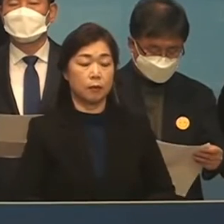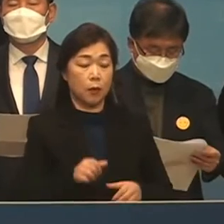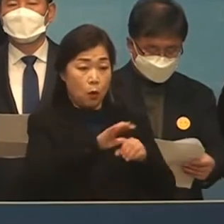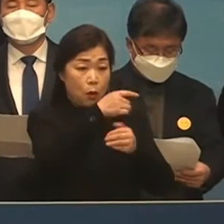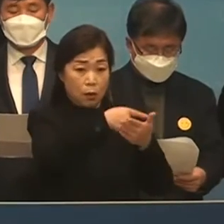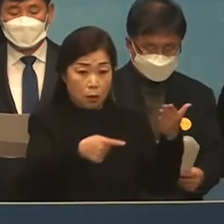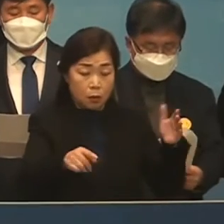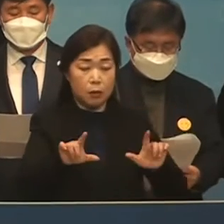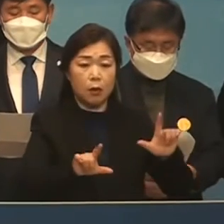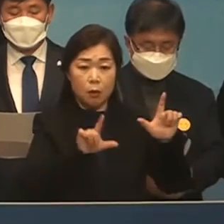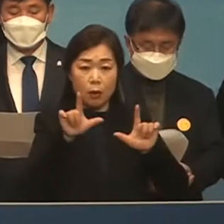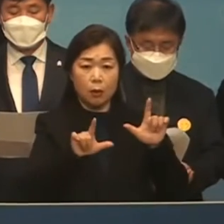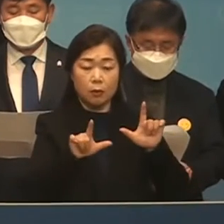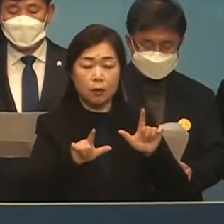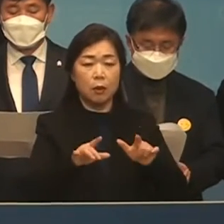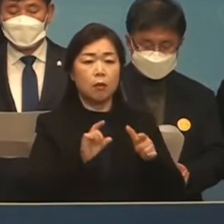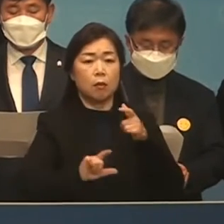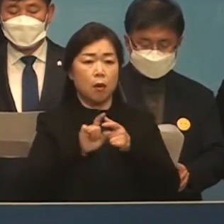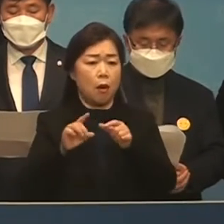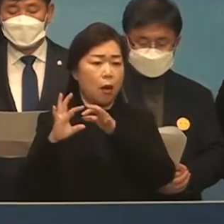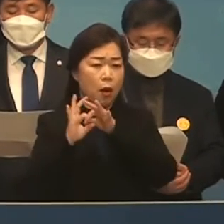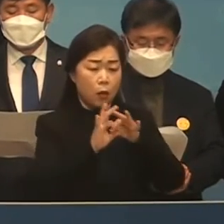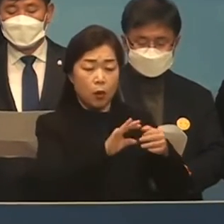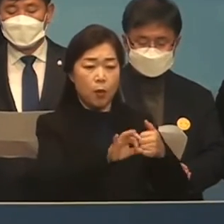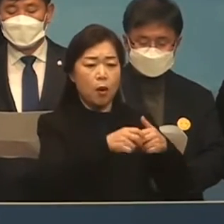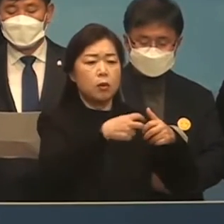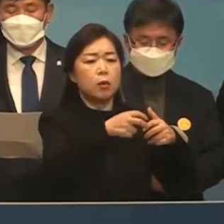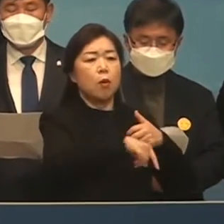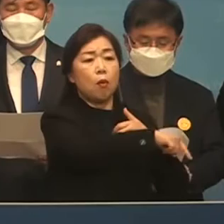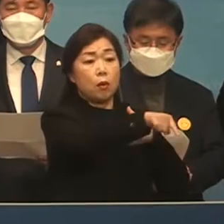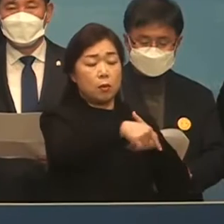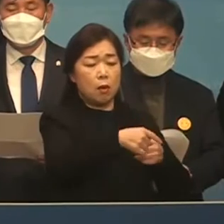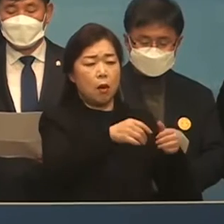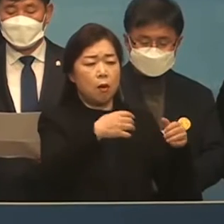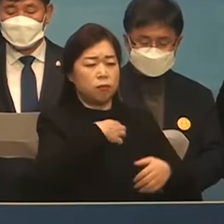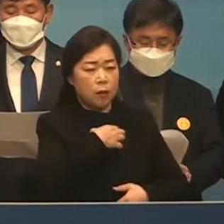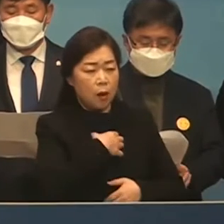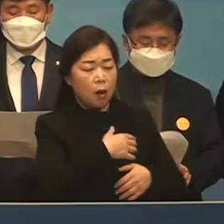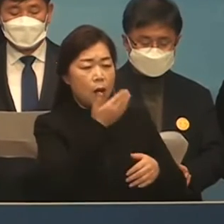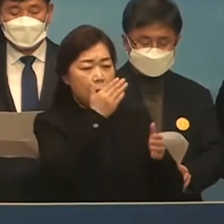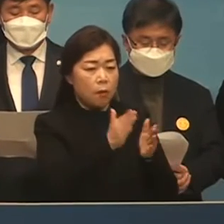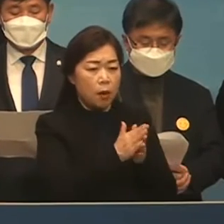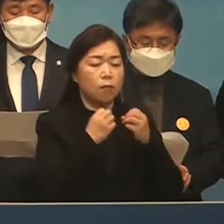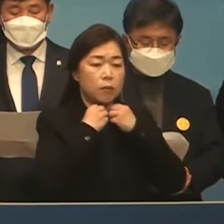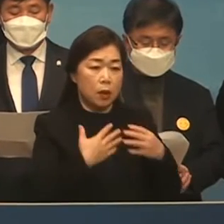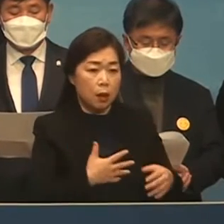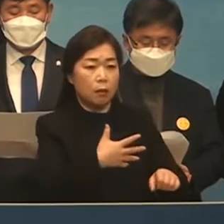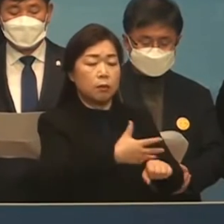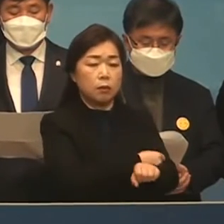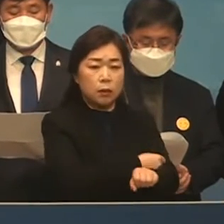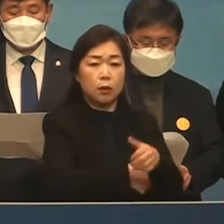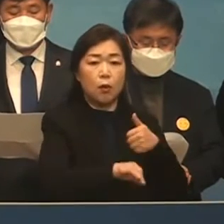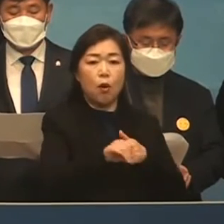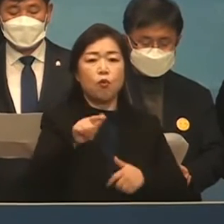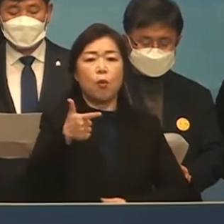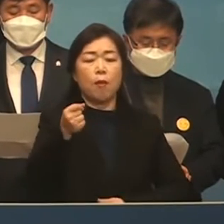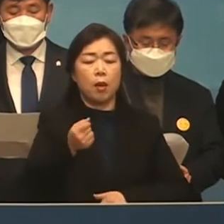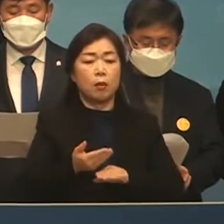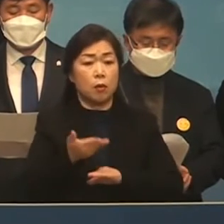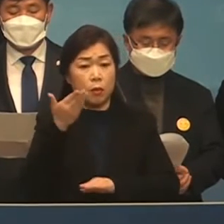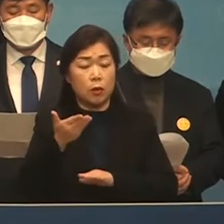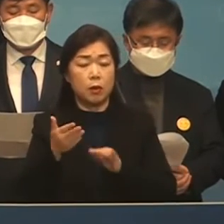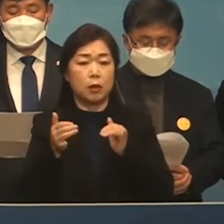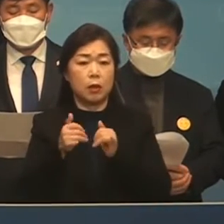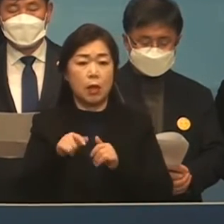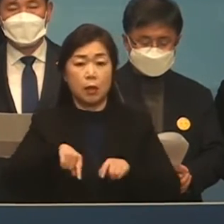코로나 팬데믹이 더 이상 지속될 경우 의료 체계의 붕괴와 마비는 말할 것도 없고 600만에 이르는